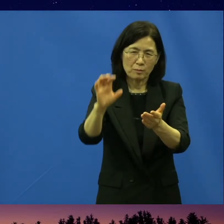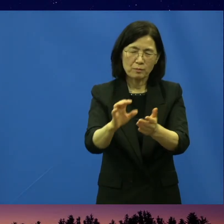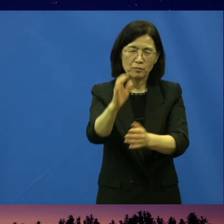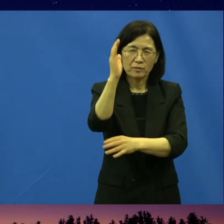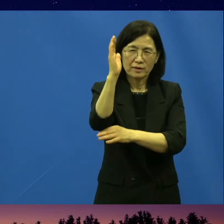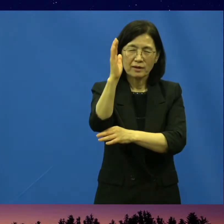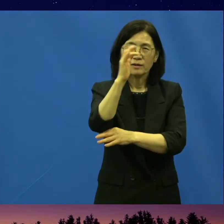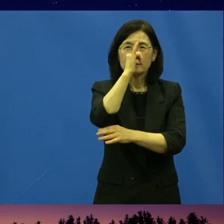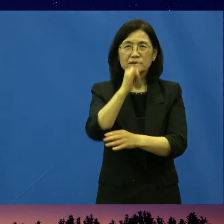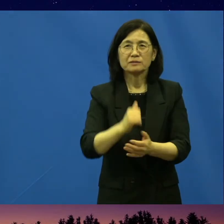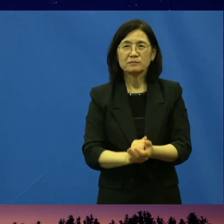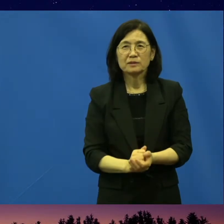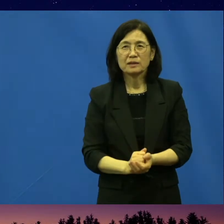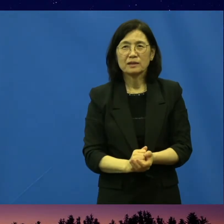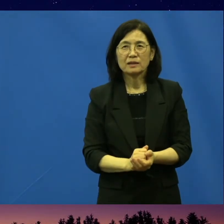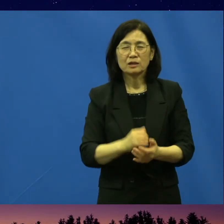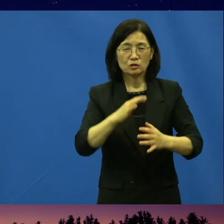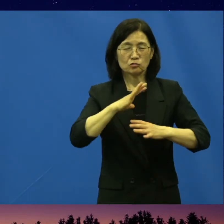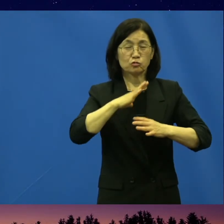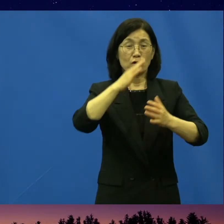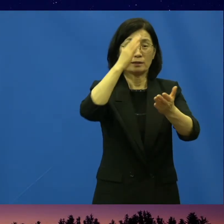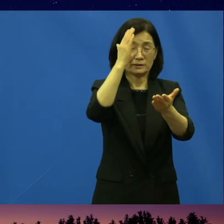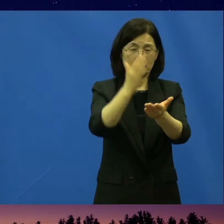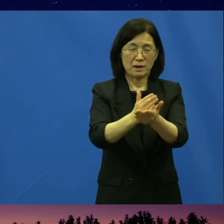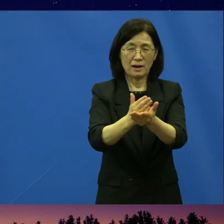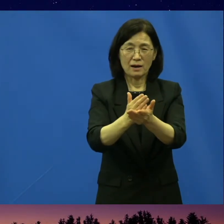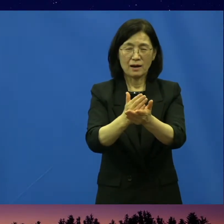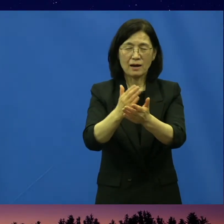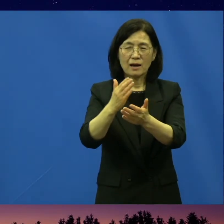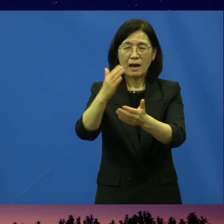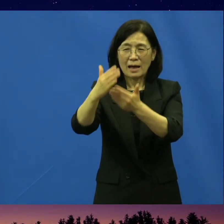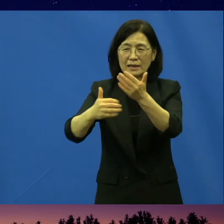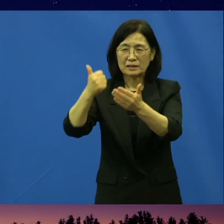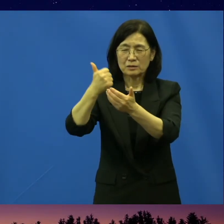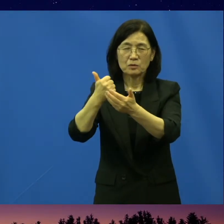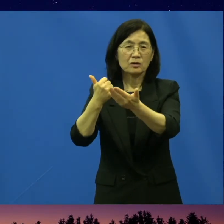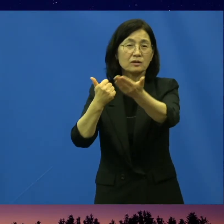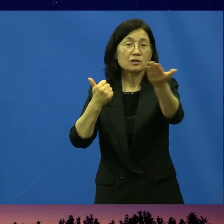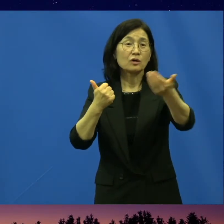아니, 내가 여기 있어. 난 너 떠나지 않아.